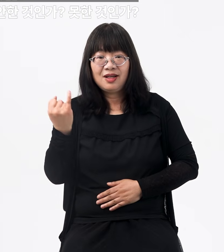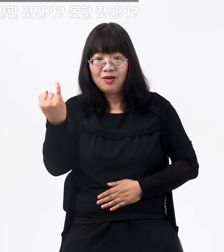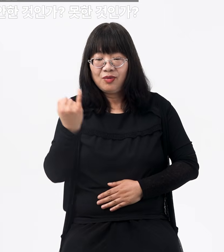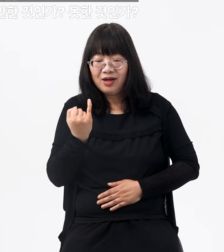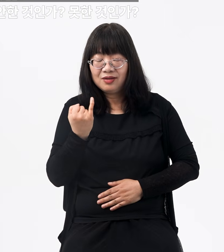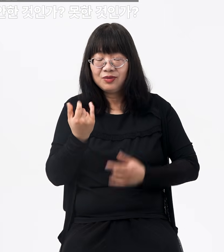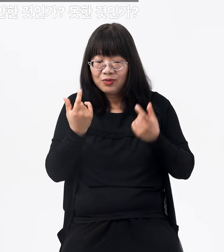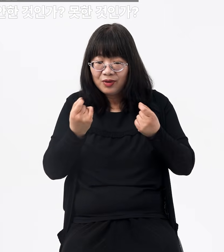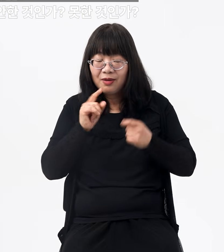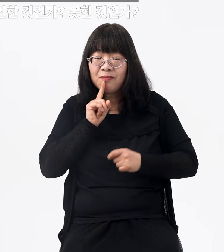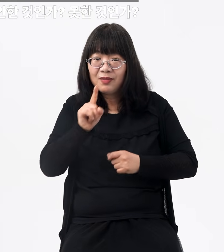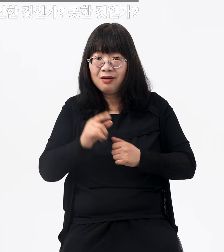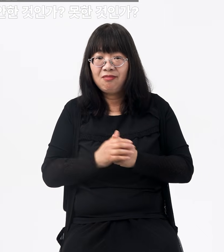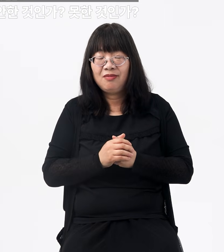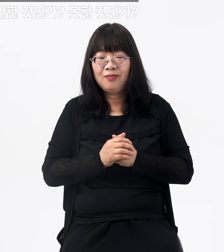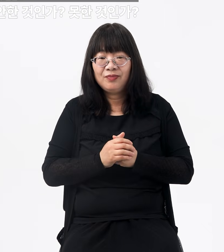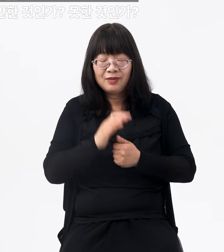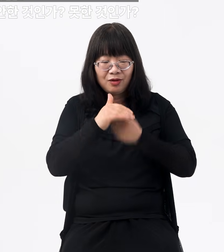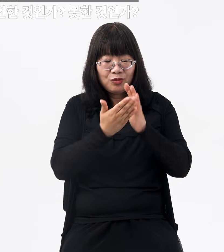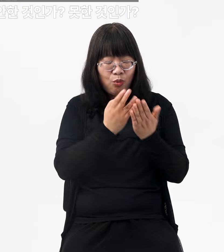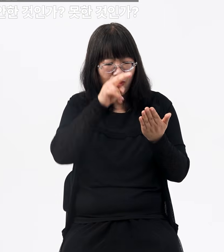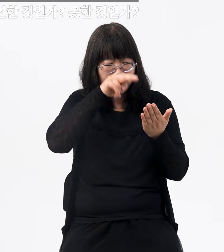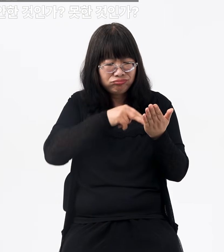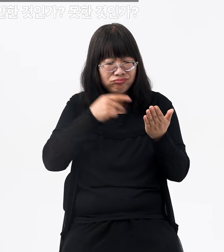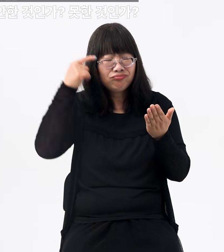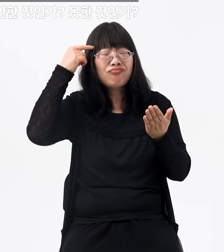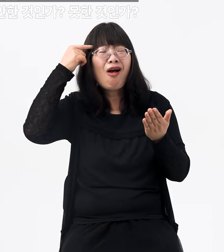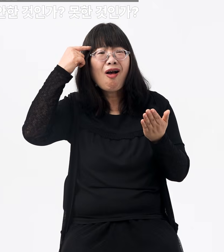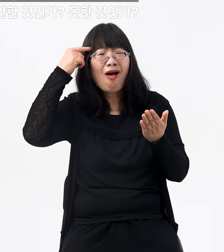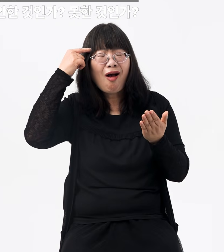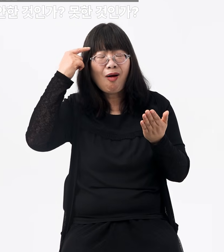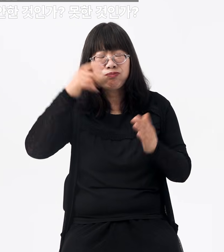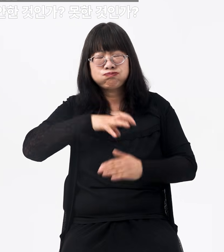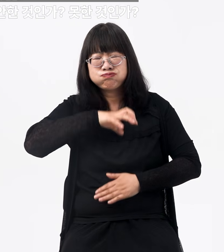해요. 이 성경을 이걸 왜 읽는 거야? 그랬대요.